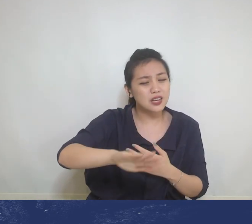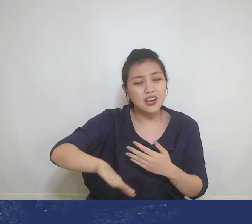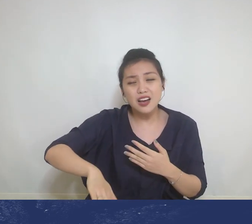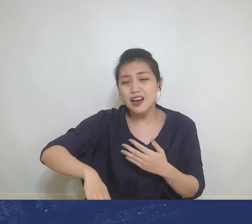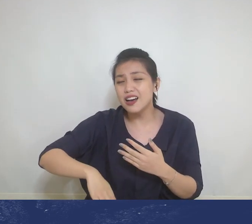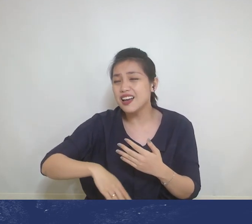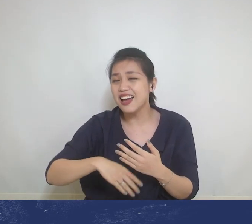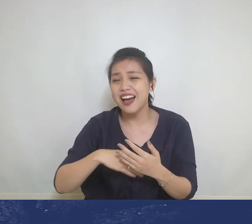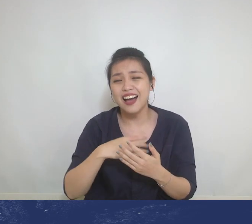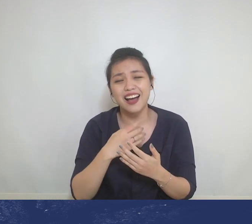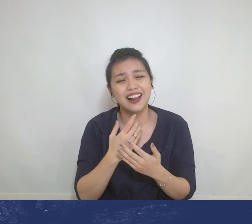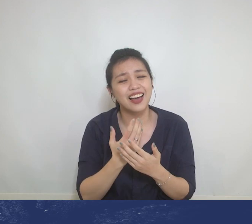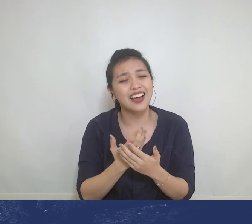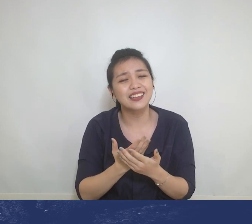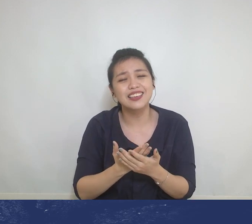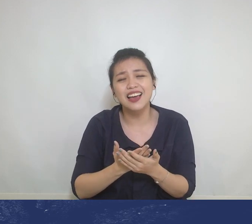Yesus, kau